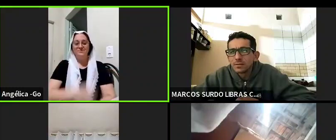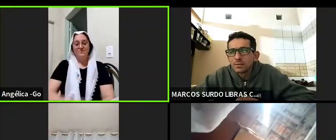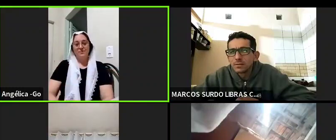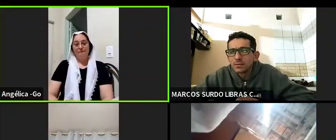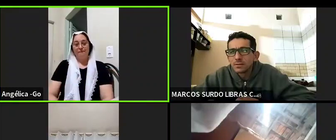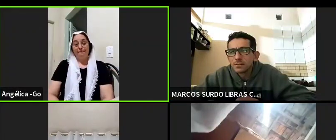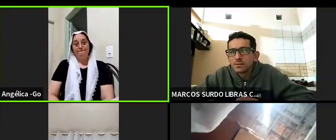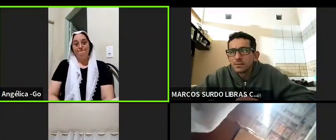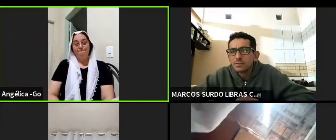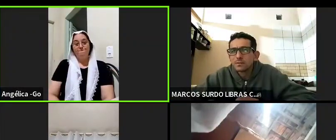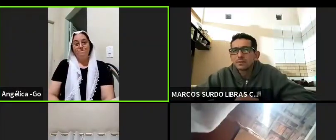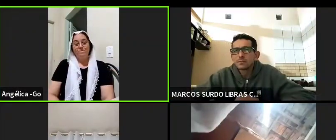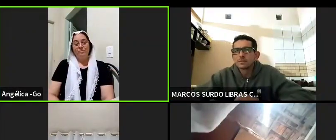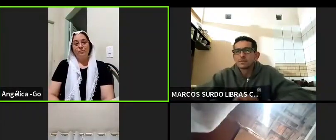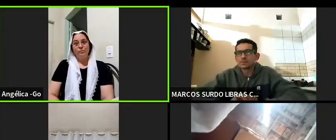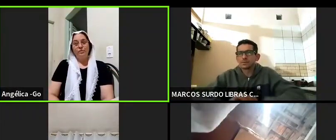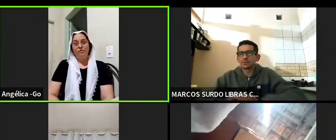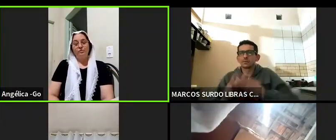Vai nessa pouca força.